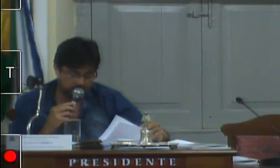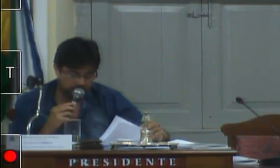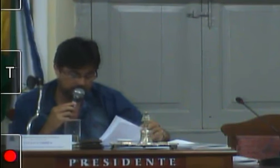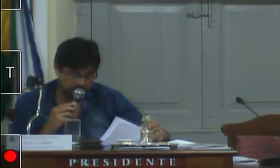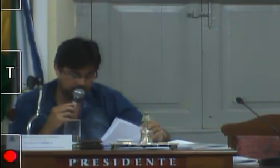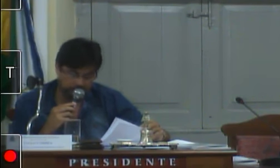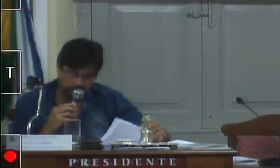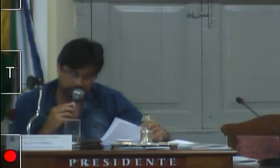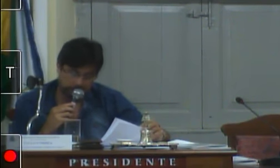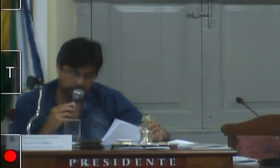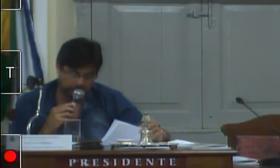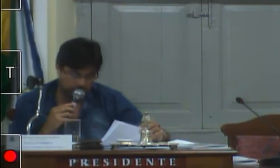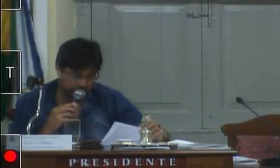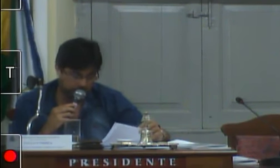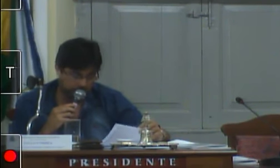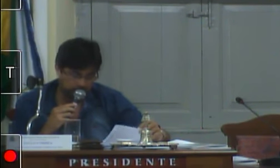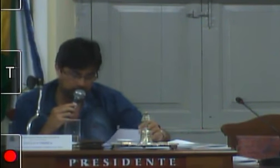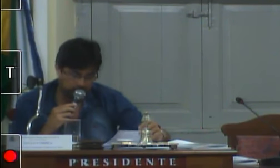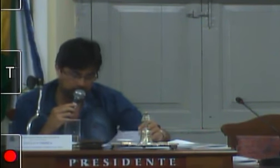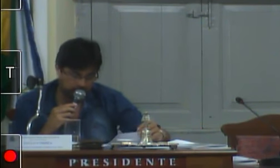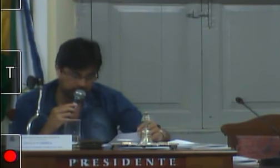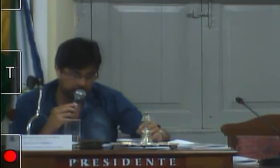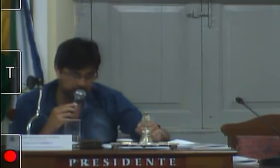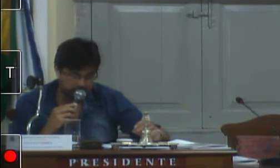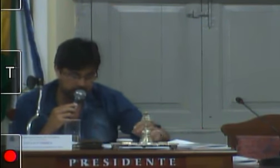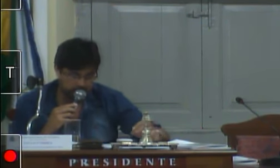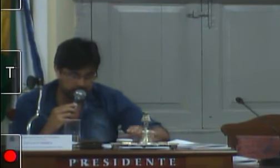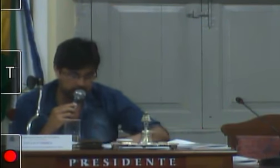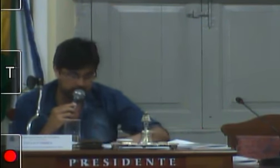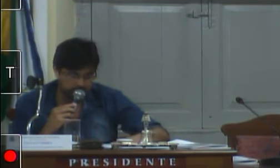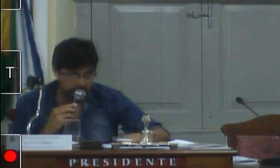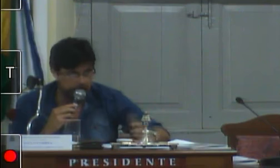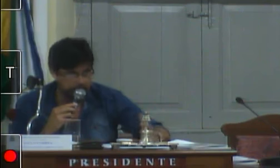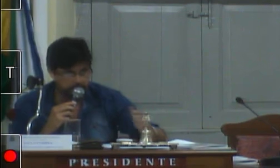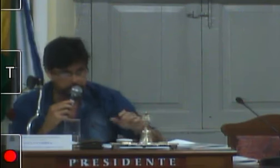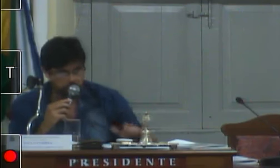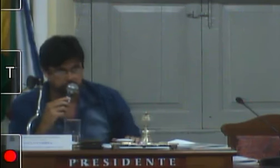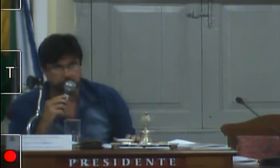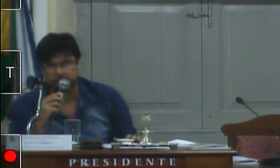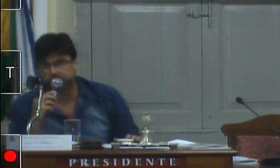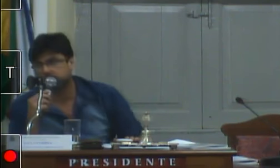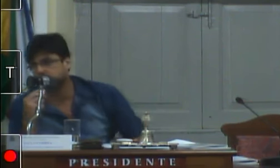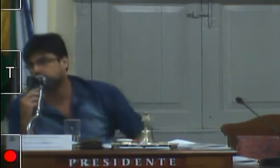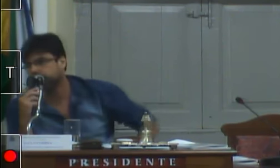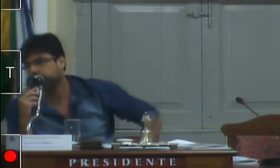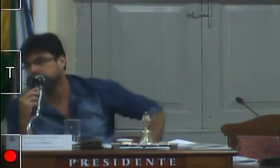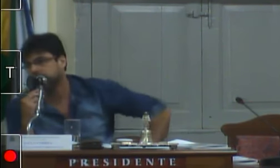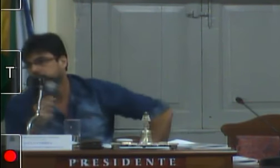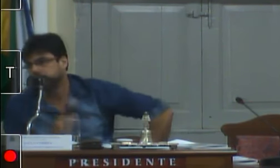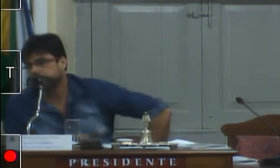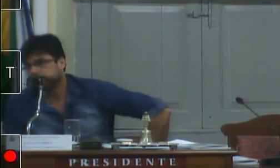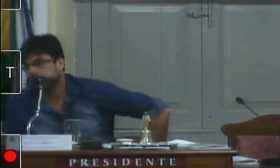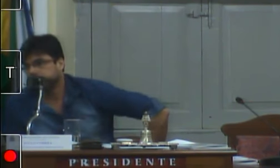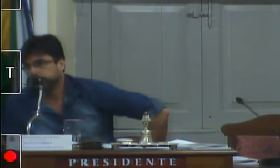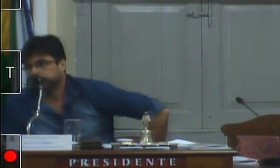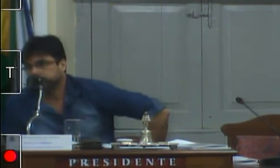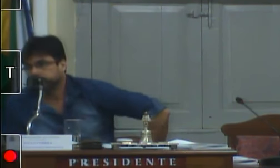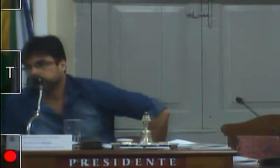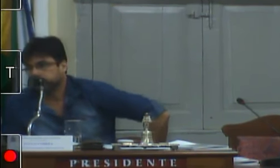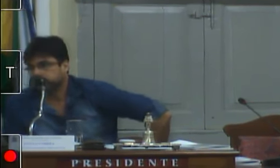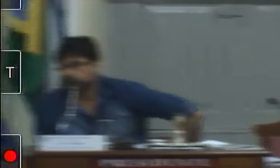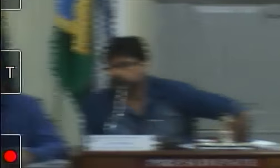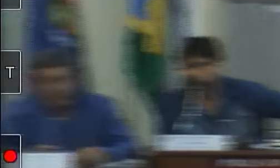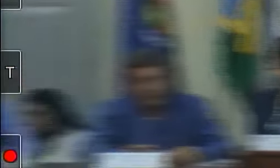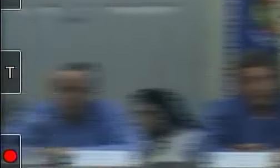3 horas da sessão. Então, eu queria pedir aos vereadores que tenham essa sensibilidade aí para a gente todos possam fazer o questionamento.